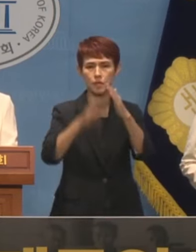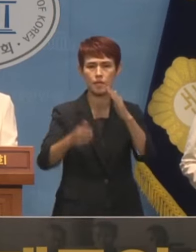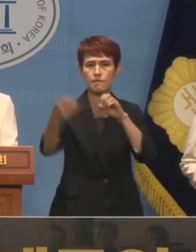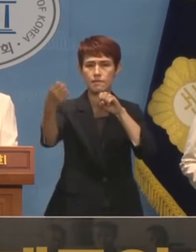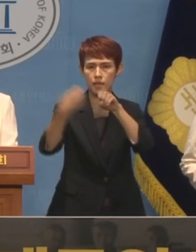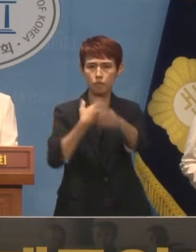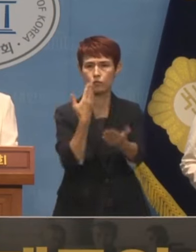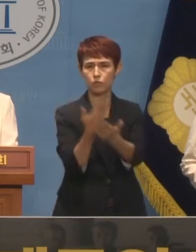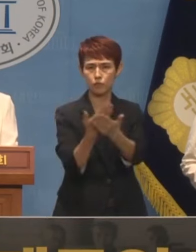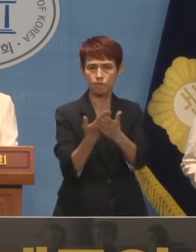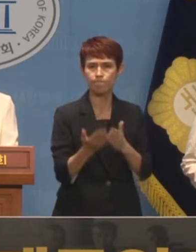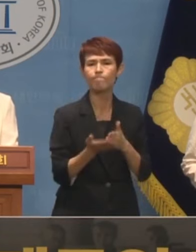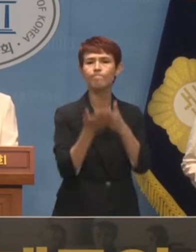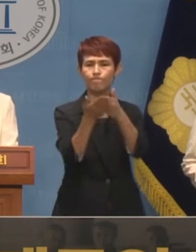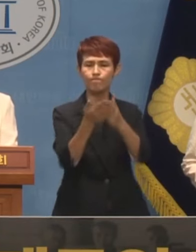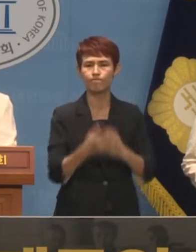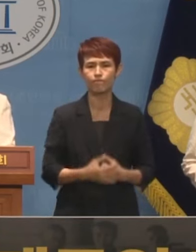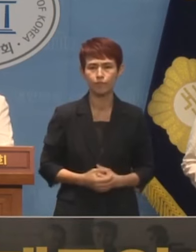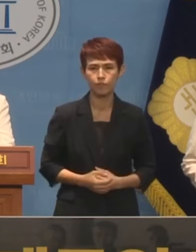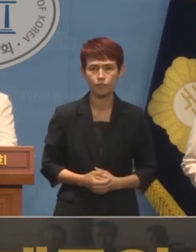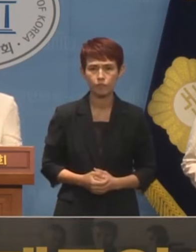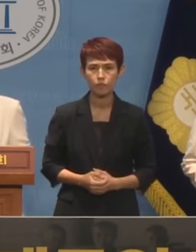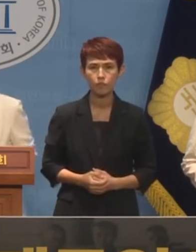답변해 주실 것을